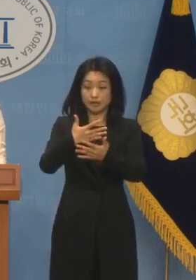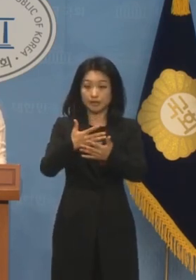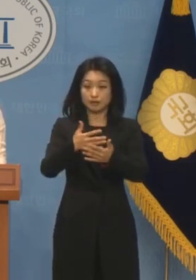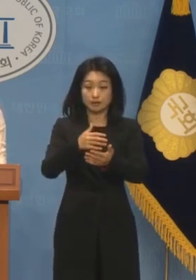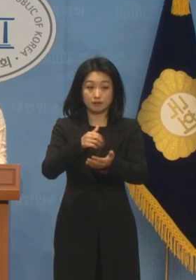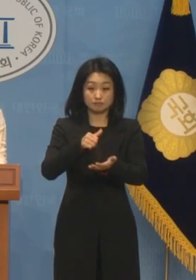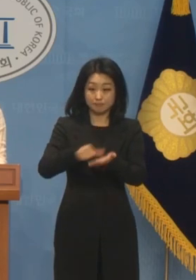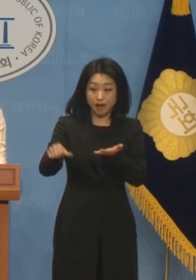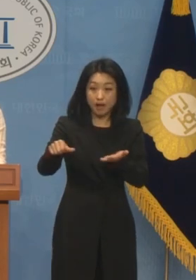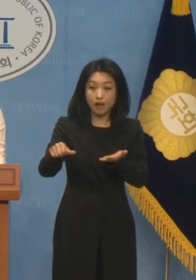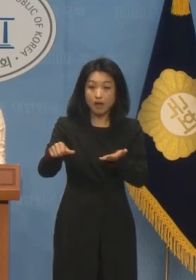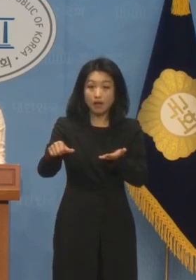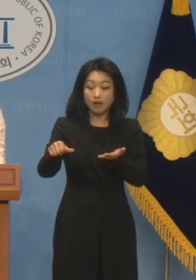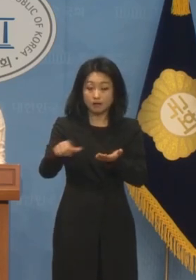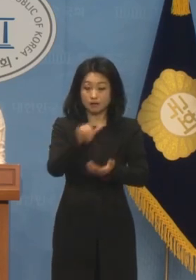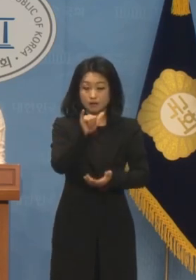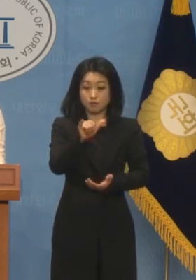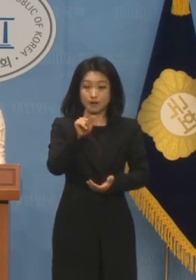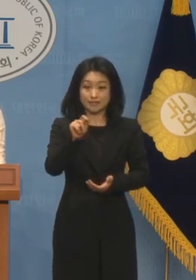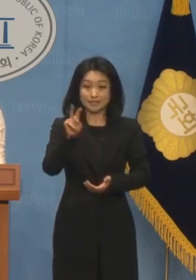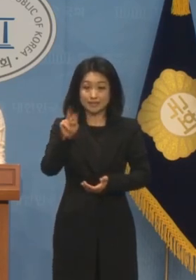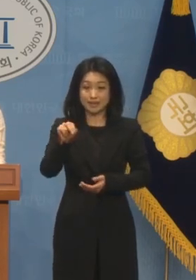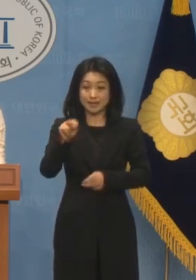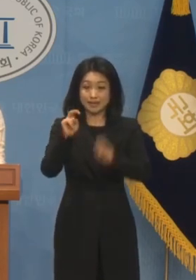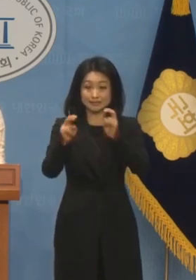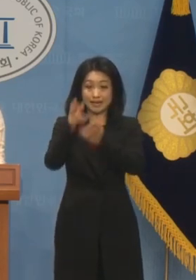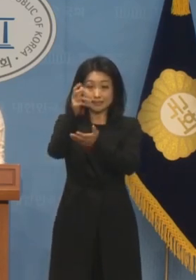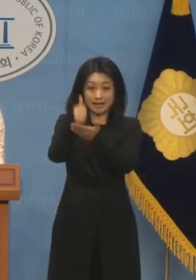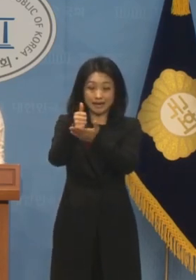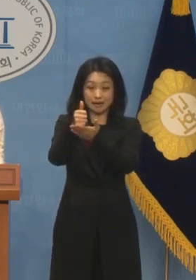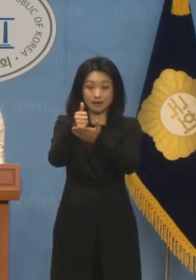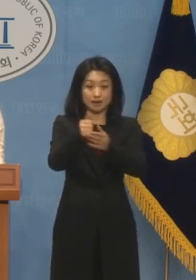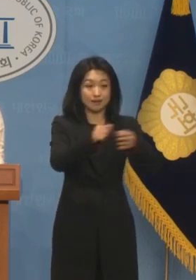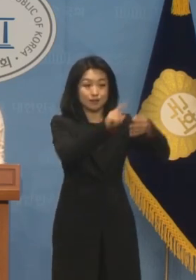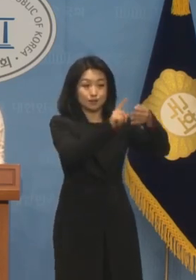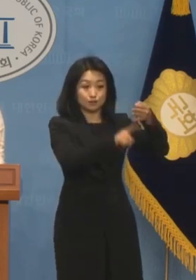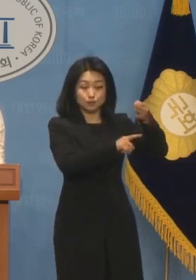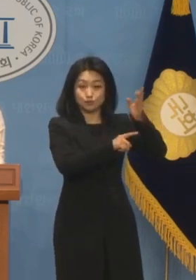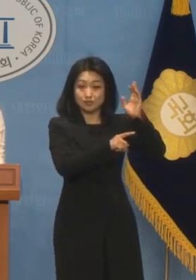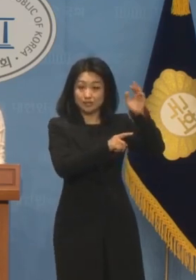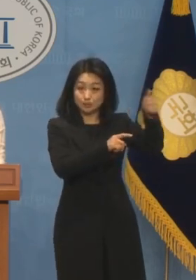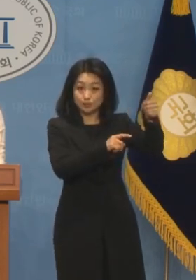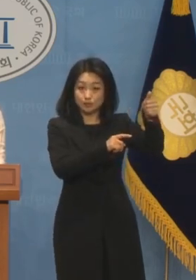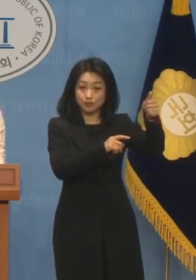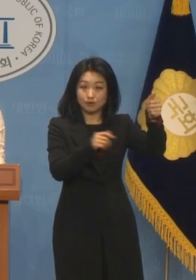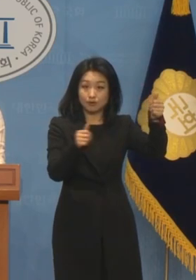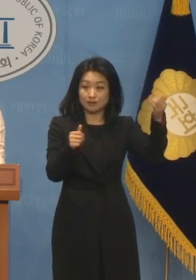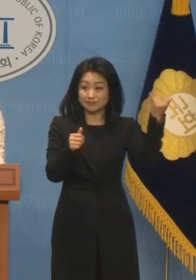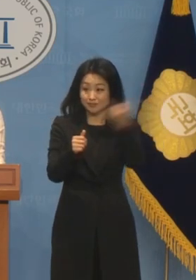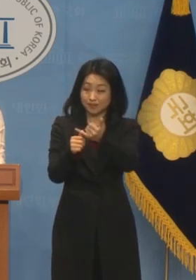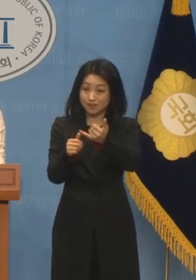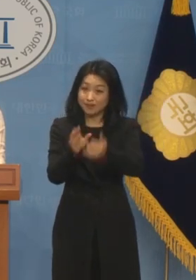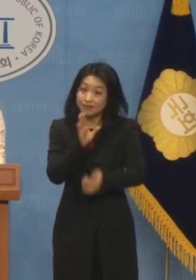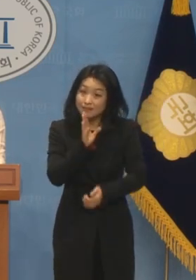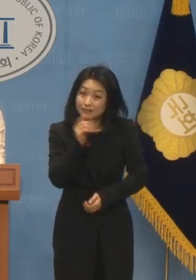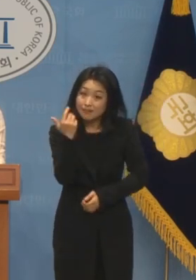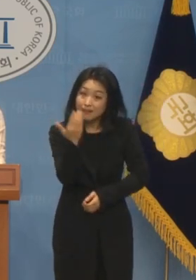삭제됐습니다. YTN 김백 사장도 용산 대통령실 대외협력비서관의 전화를 받은